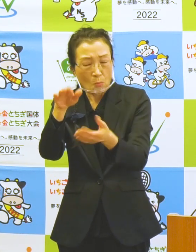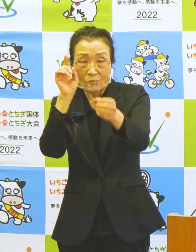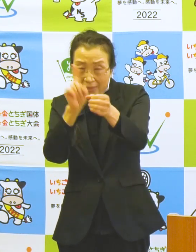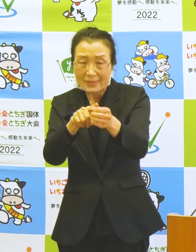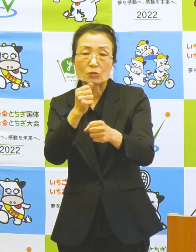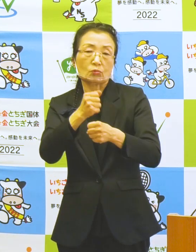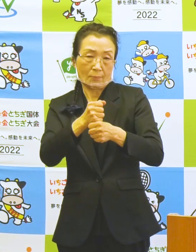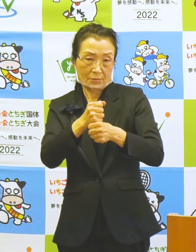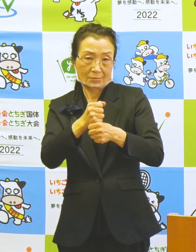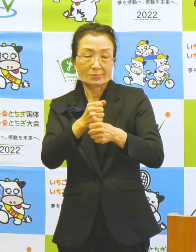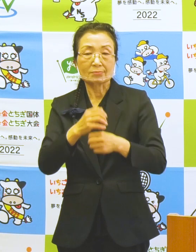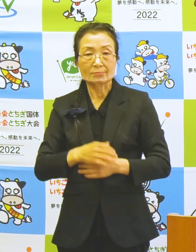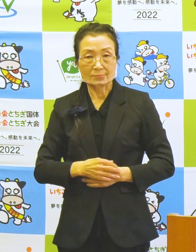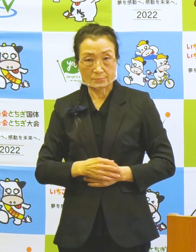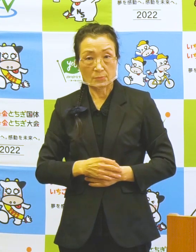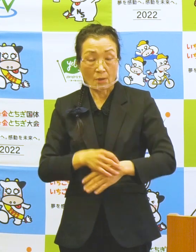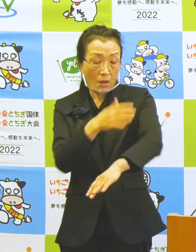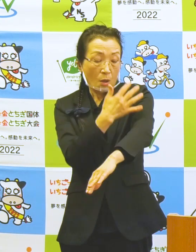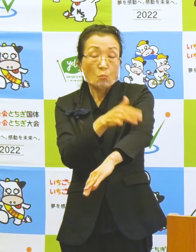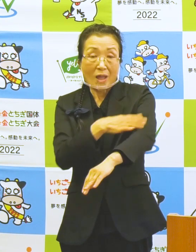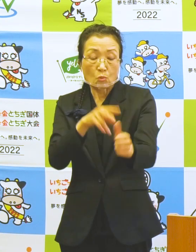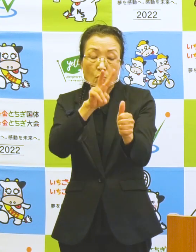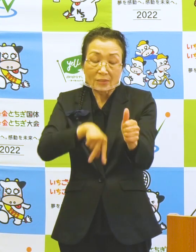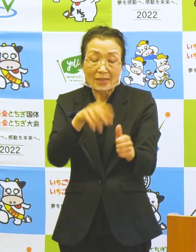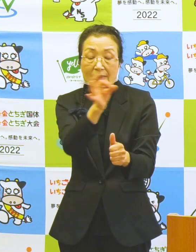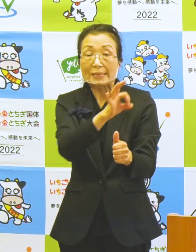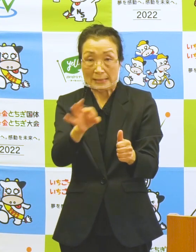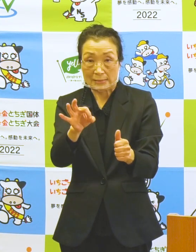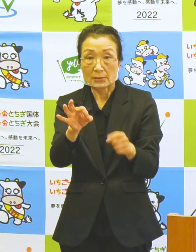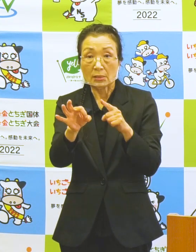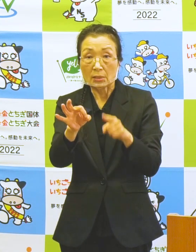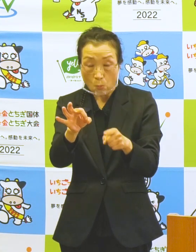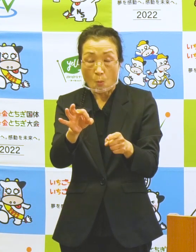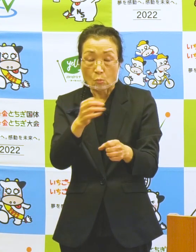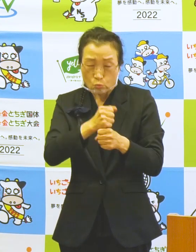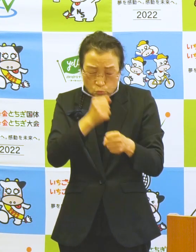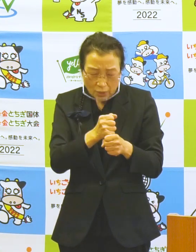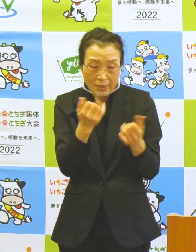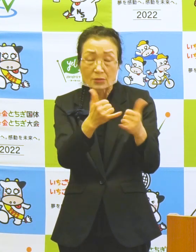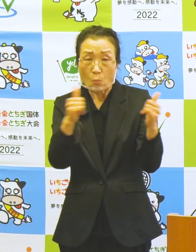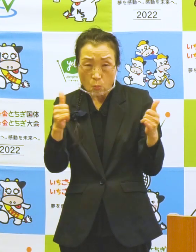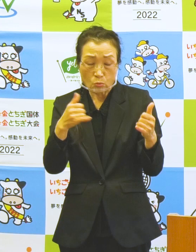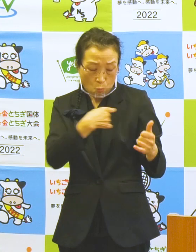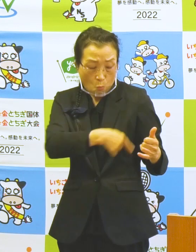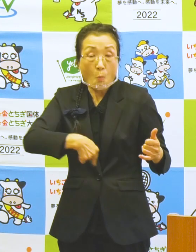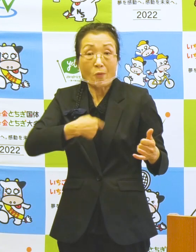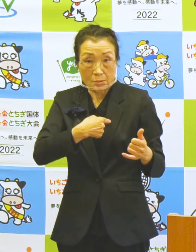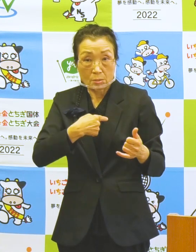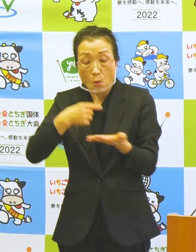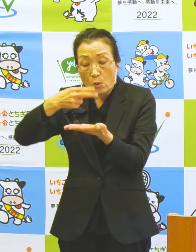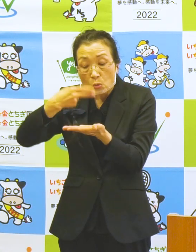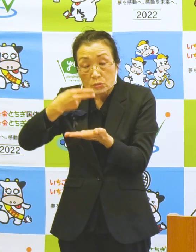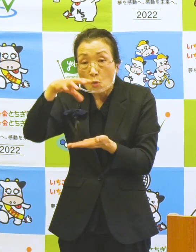ています。また、ブランド認定品に込められた生産者の方の思いを食事の場を